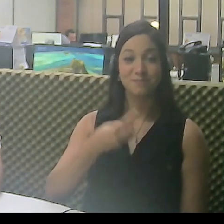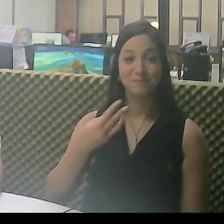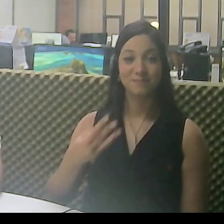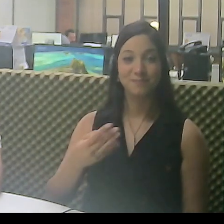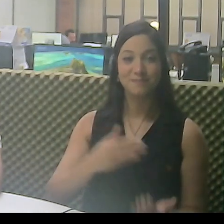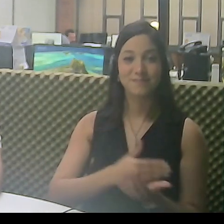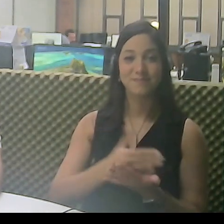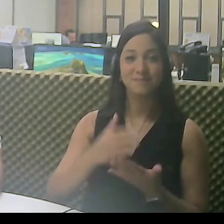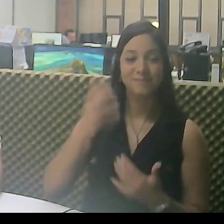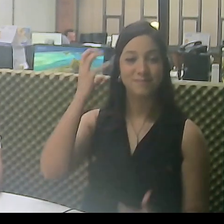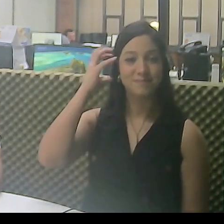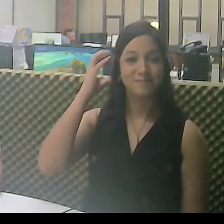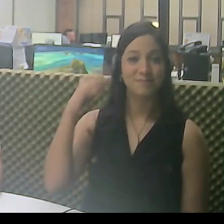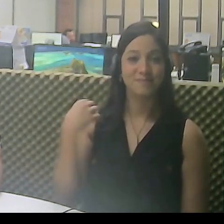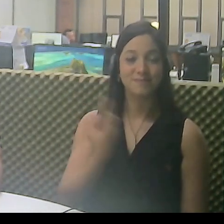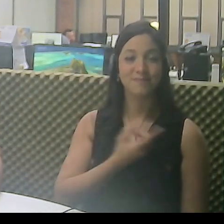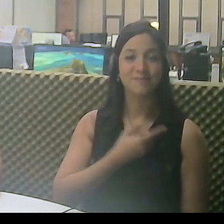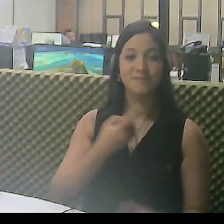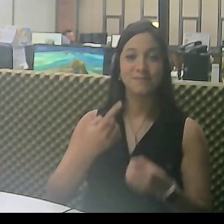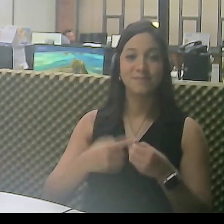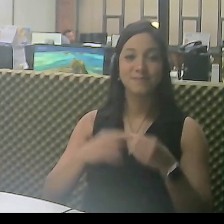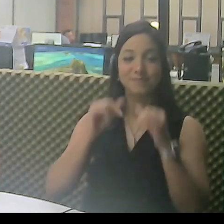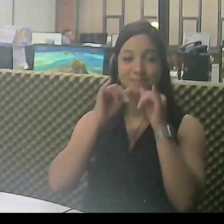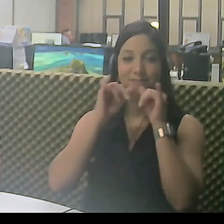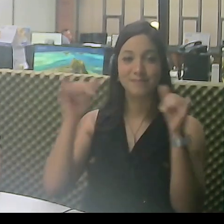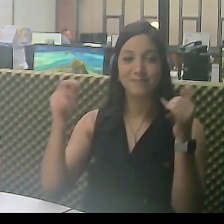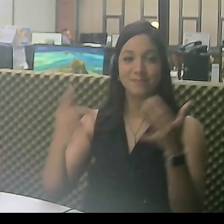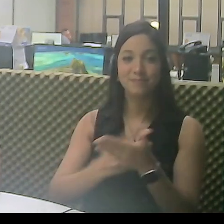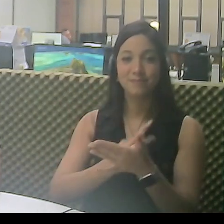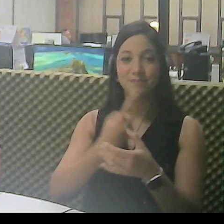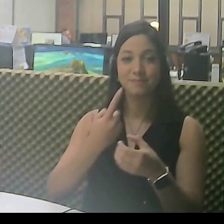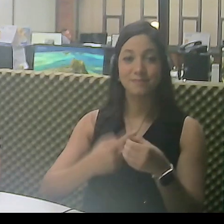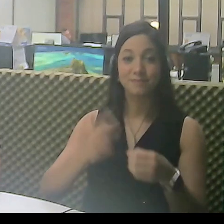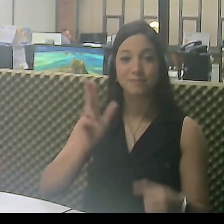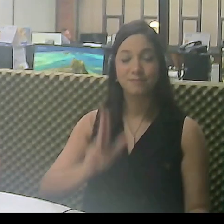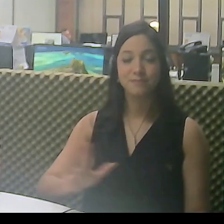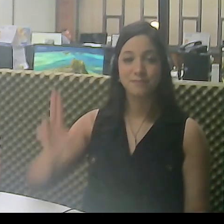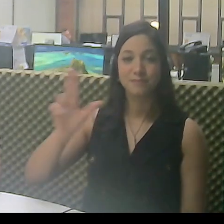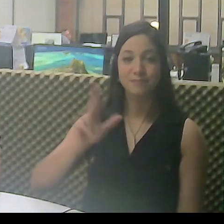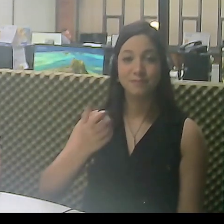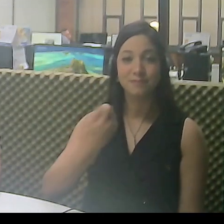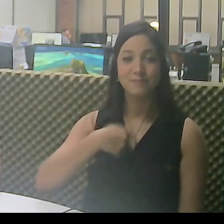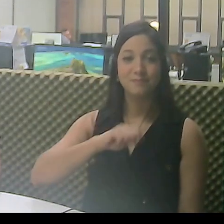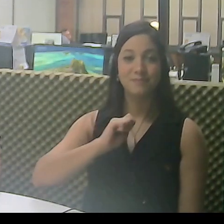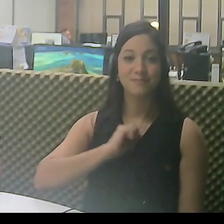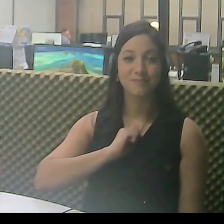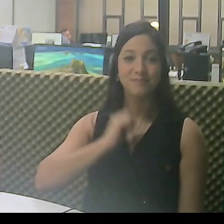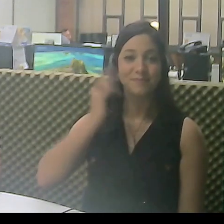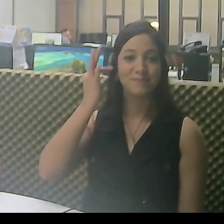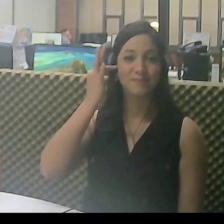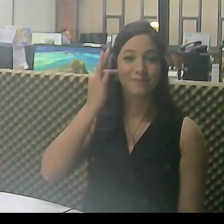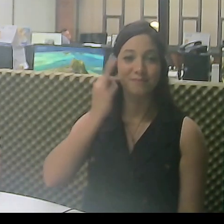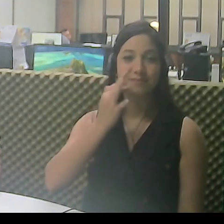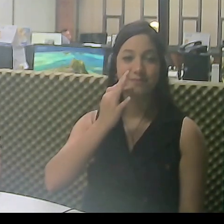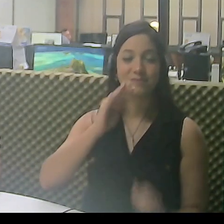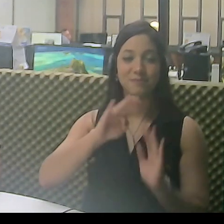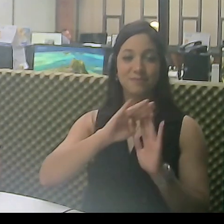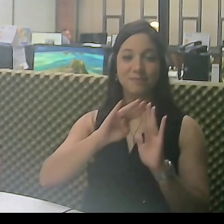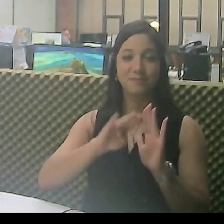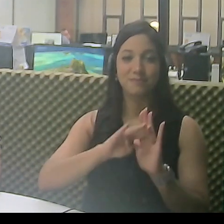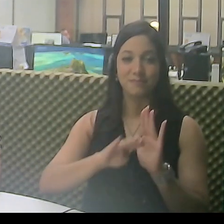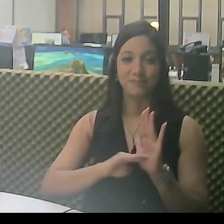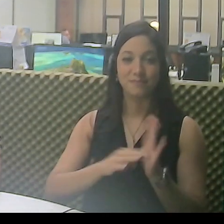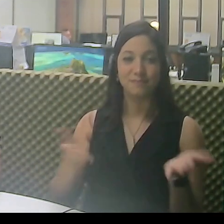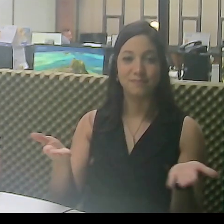dia 3 de fevereiro de 2023. Está no ar a Rádio Nossa Cidade com um boletim de notícias sobre o que de fato acontece em Uberlândia. Eu sou o Fernando Cássio e começamos com os